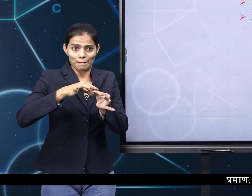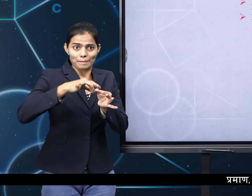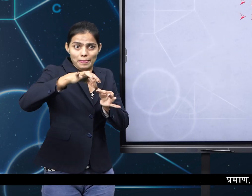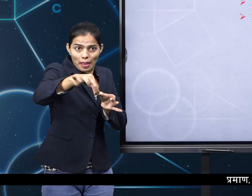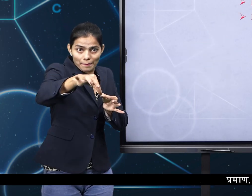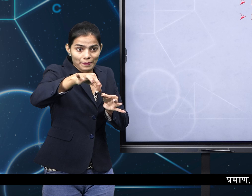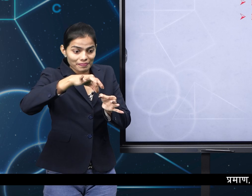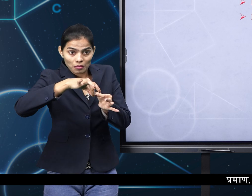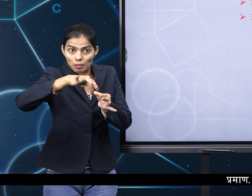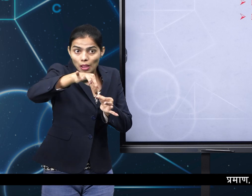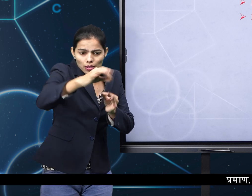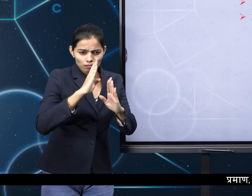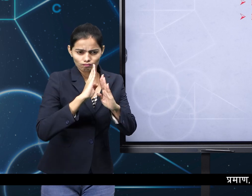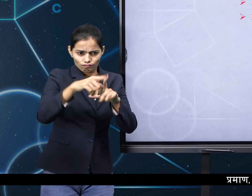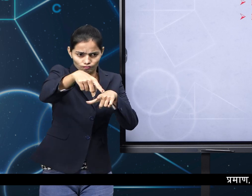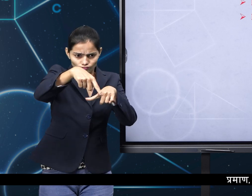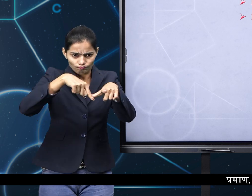प्रमाण,